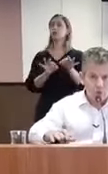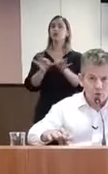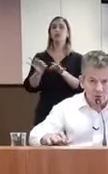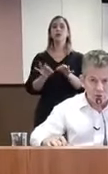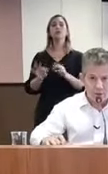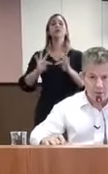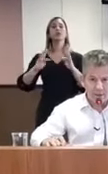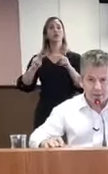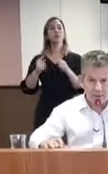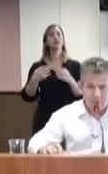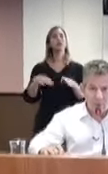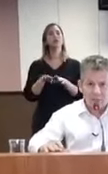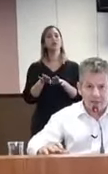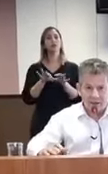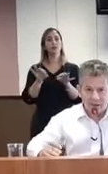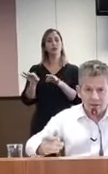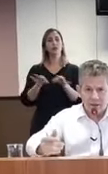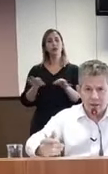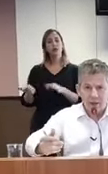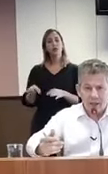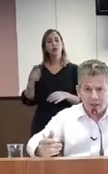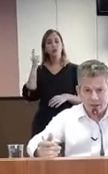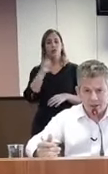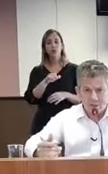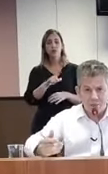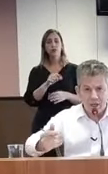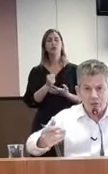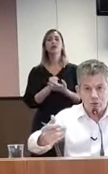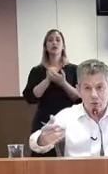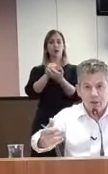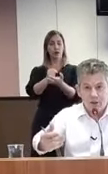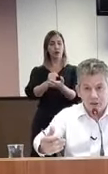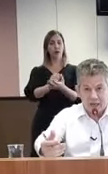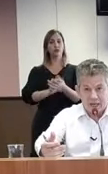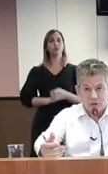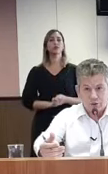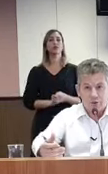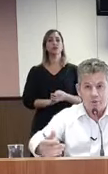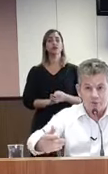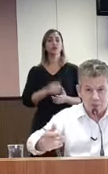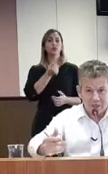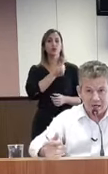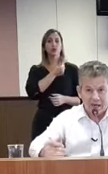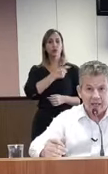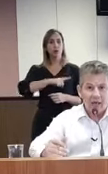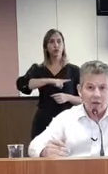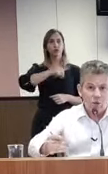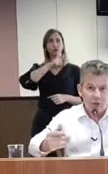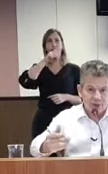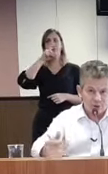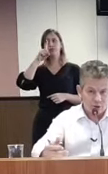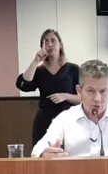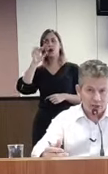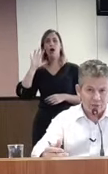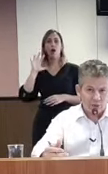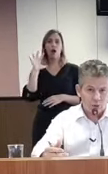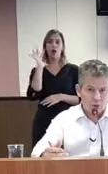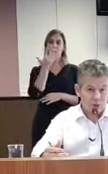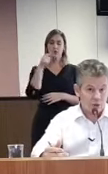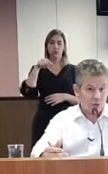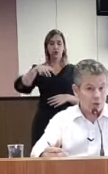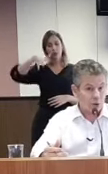temos um nível de organização para atender a este aumento de casos que poderá acontecer no estado de